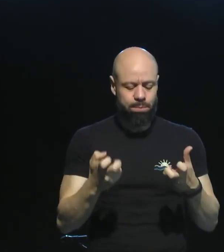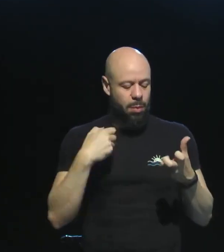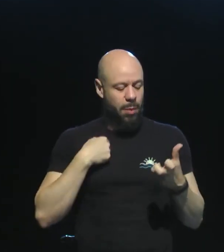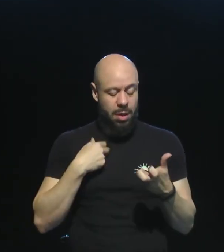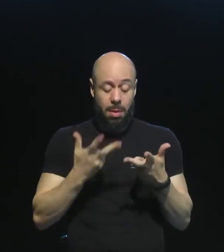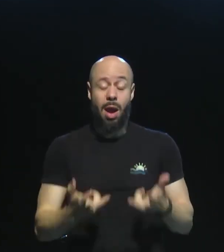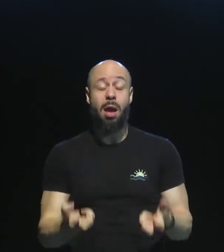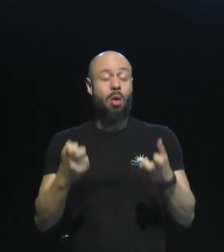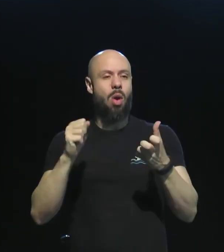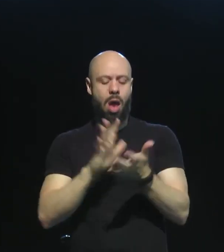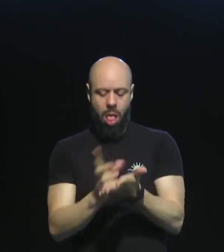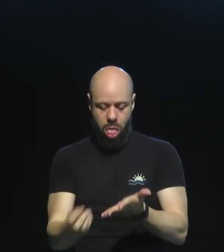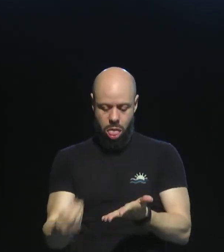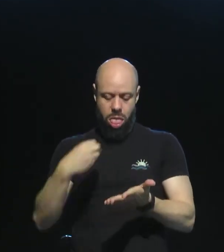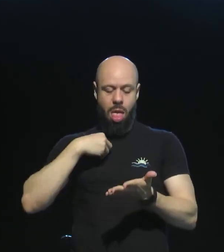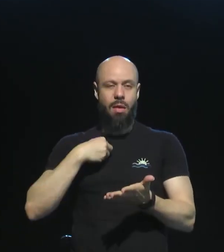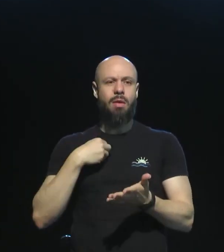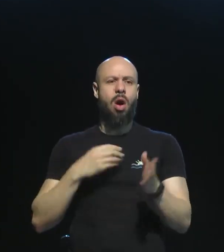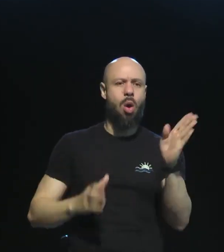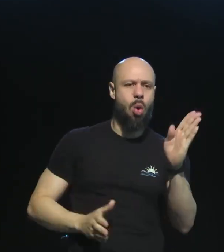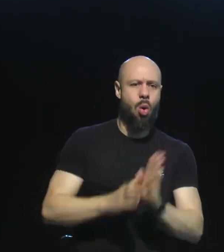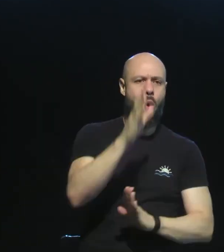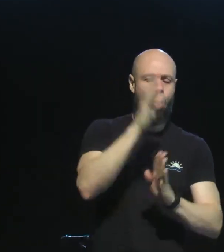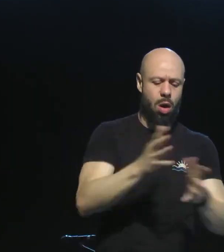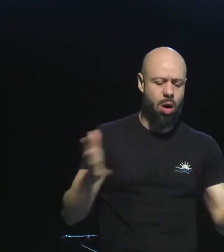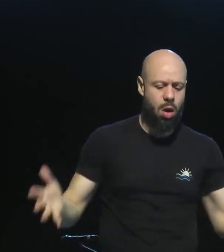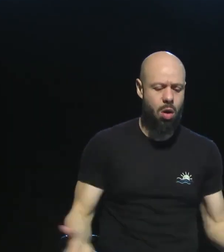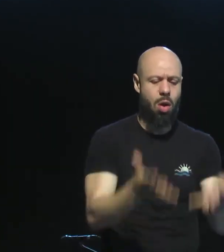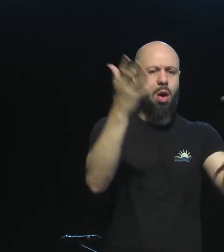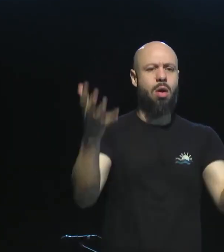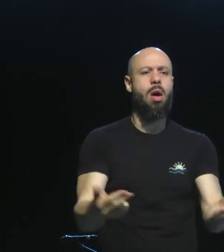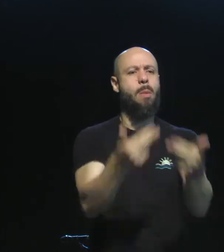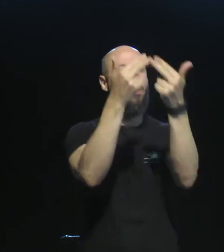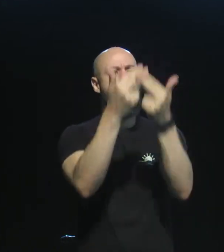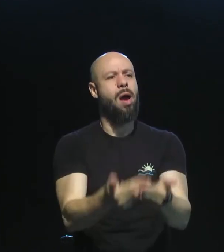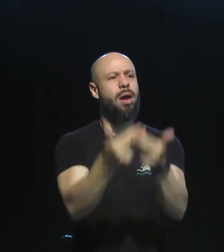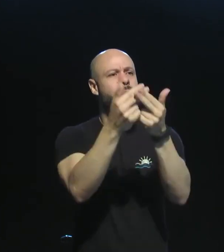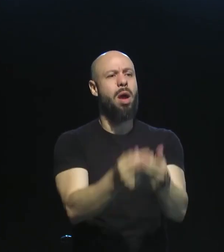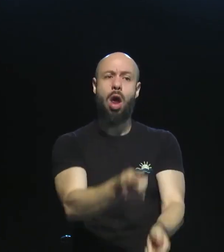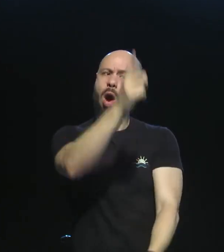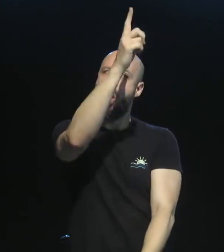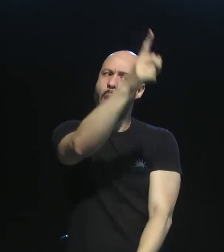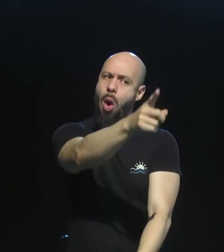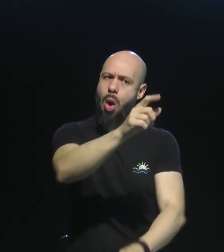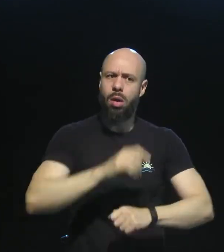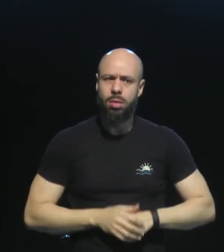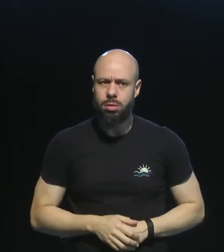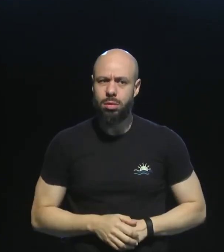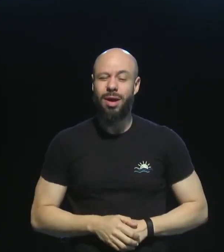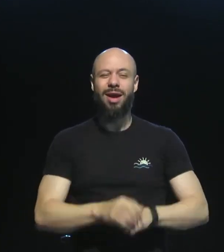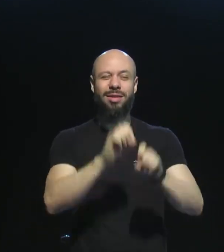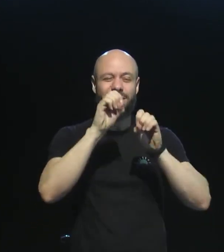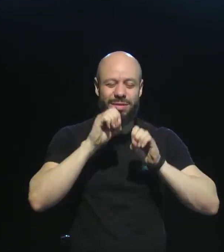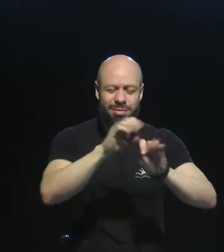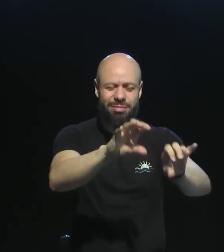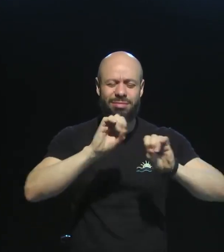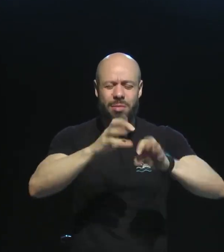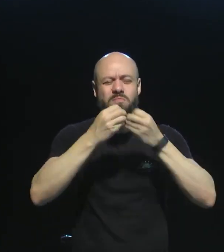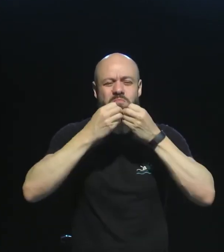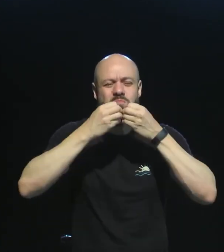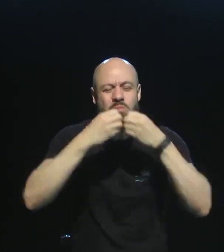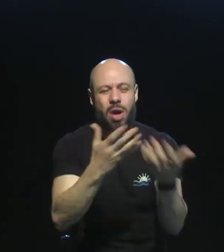corrigir, repreender e encorajar com paciência e bom ensino. E ele diz então,